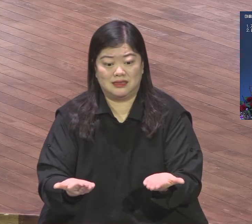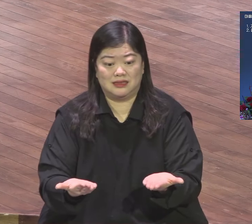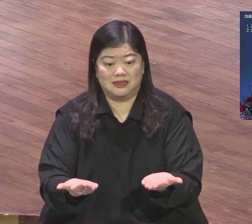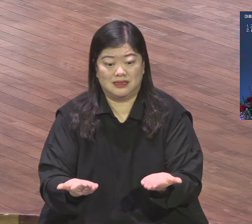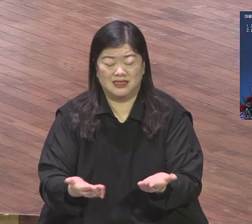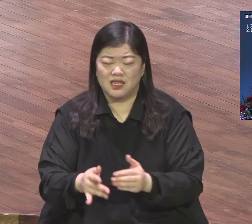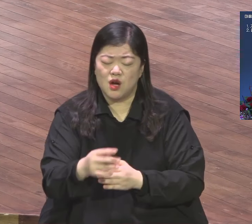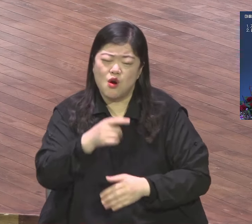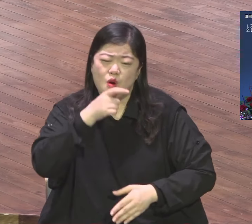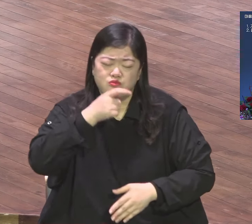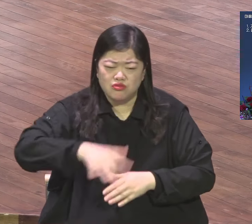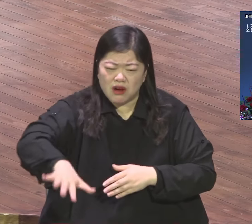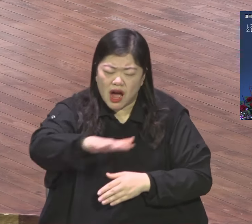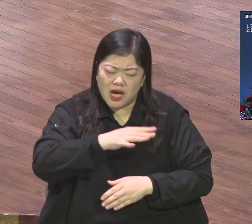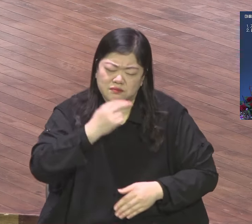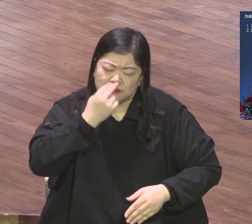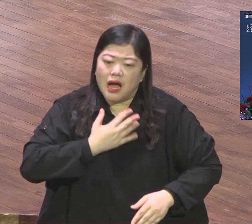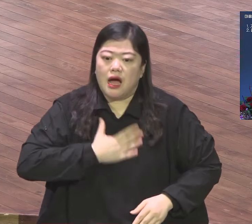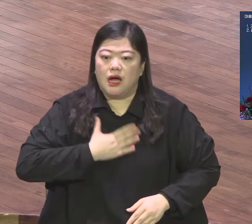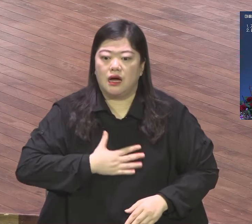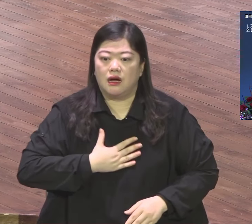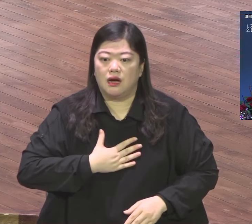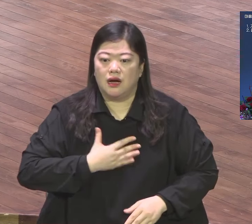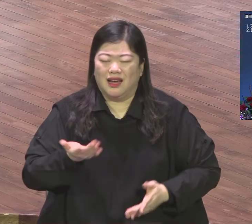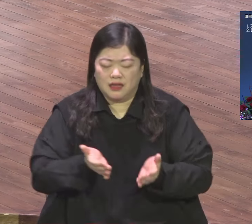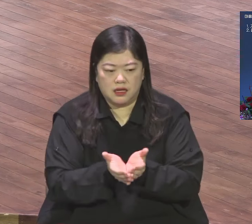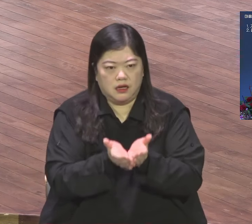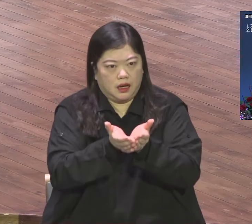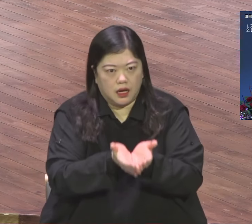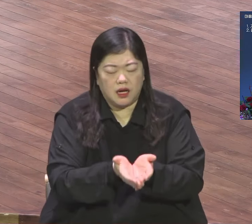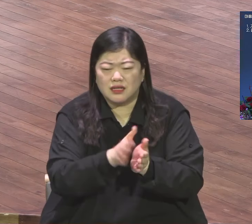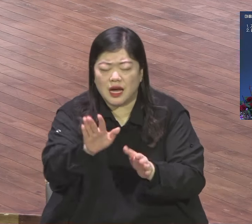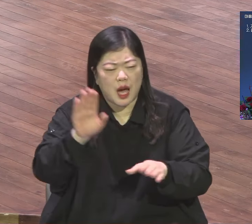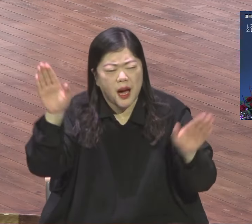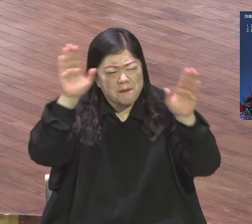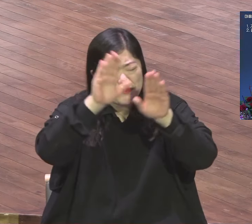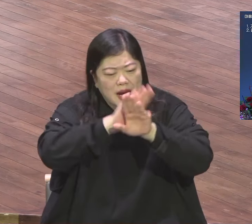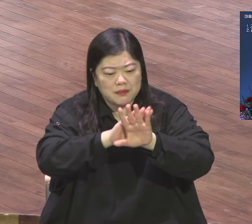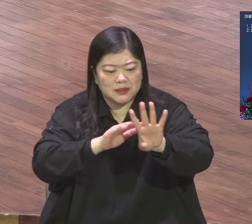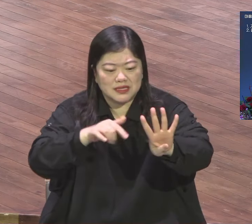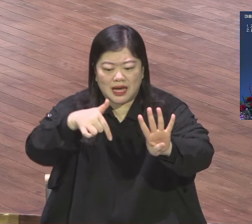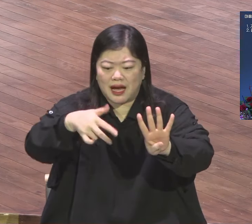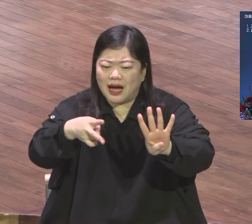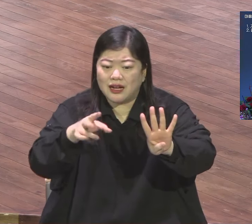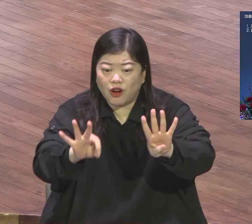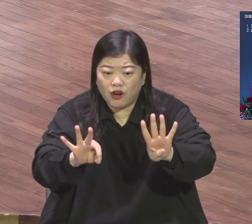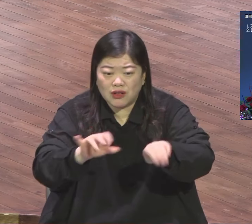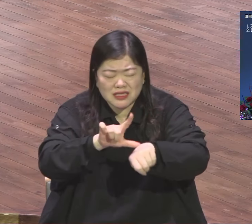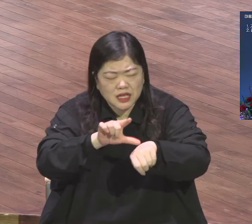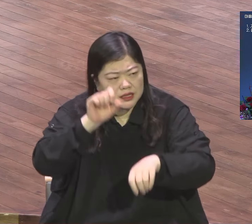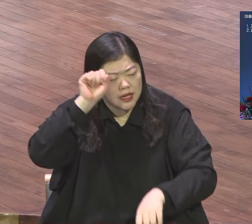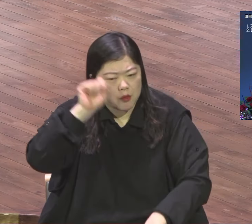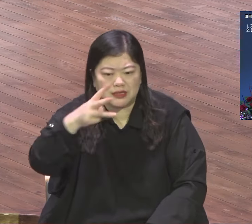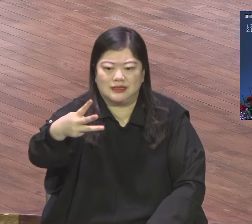힘들어하는 이 시각이 유대 시각으로 밤 사경은요 새벽 3시에서 6시